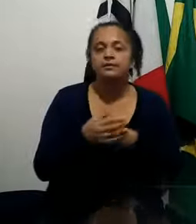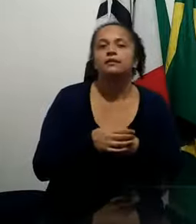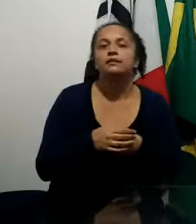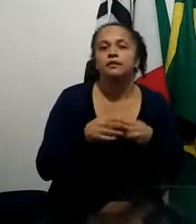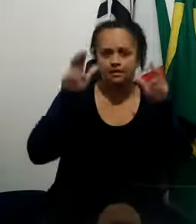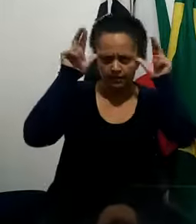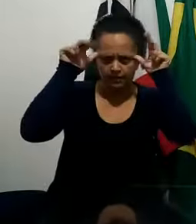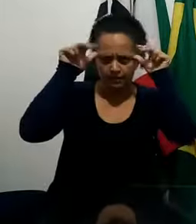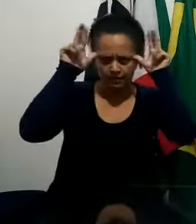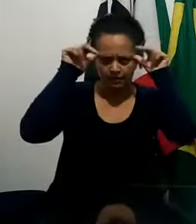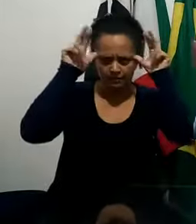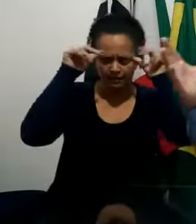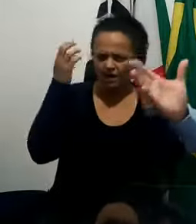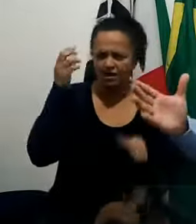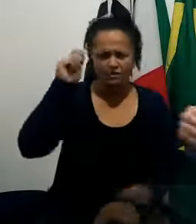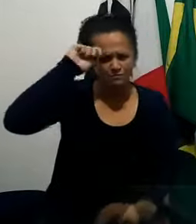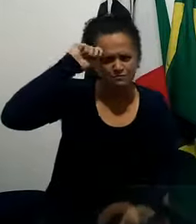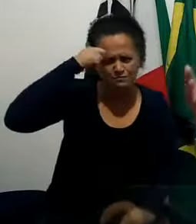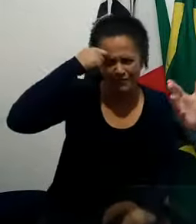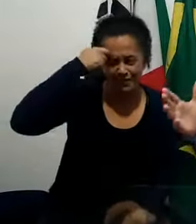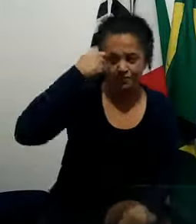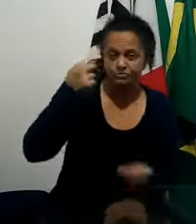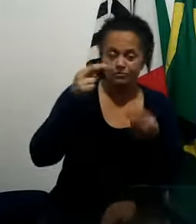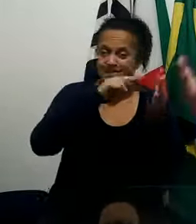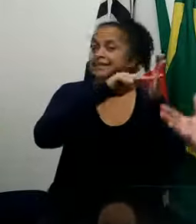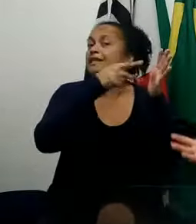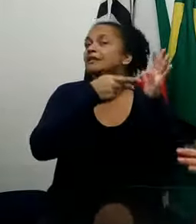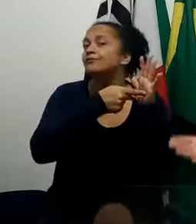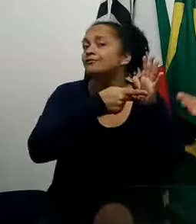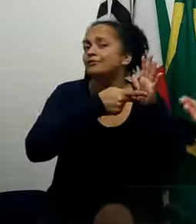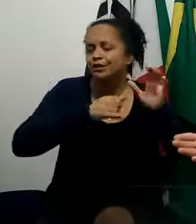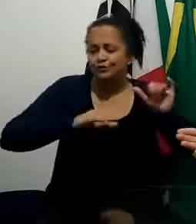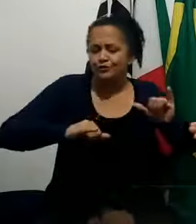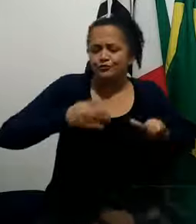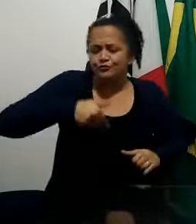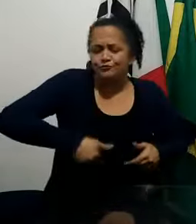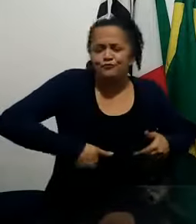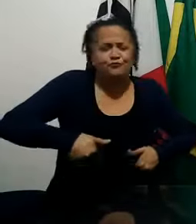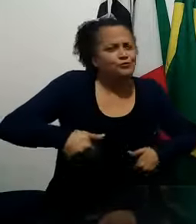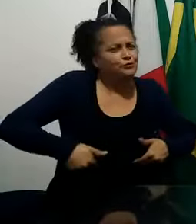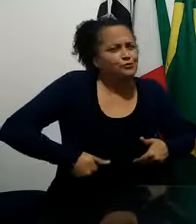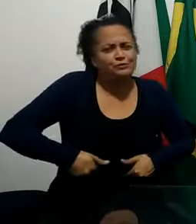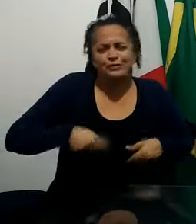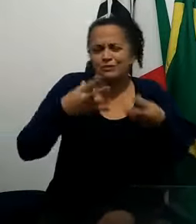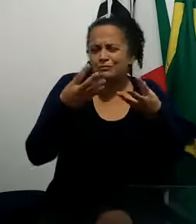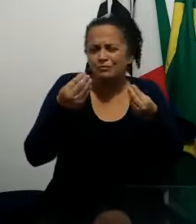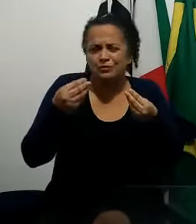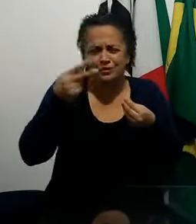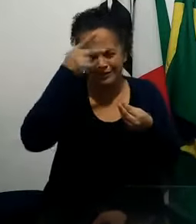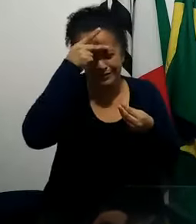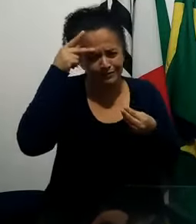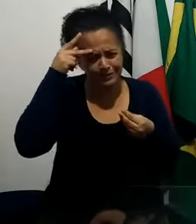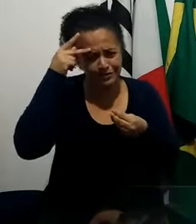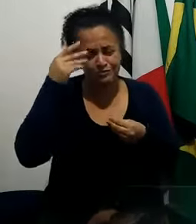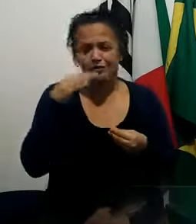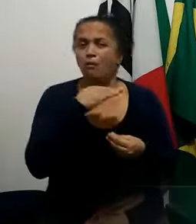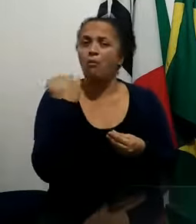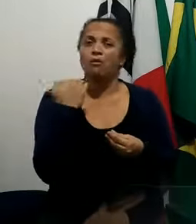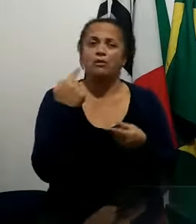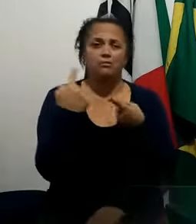fome, que vai matar milhões de pessoas, milhares de pessoas nesse planeta. O quarto selo